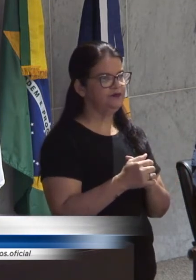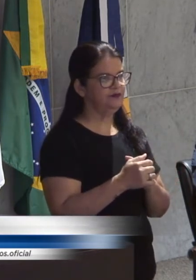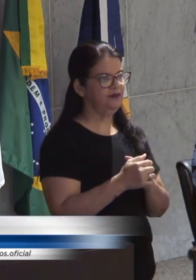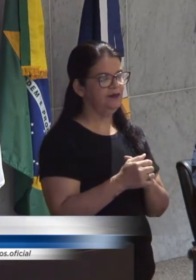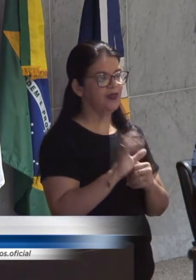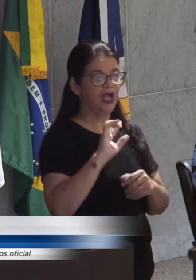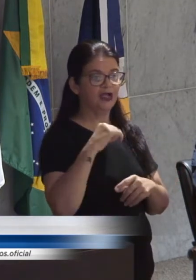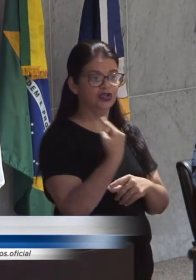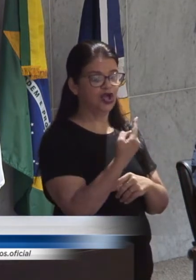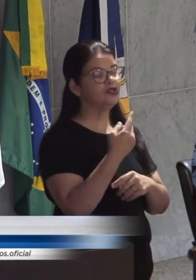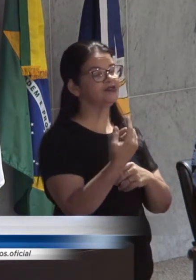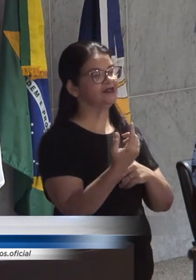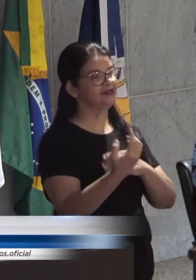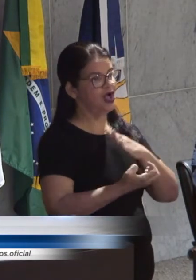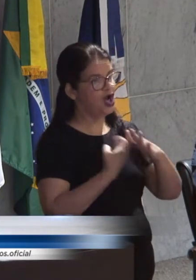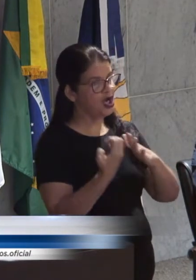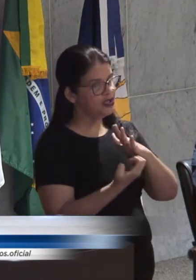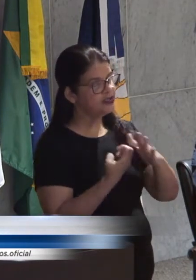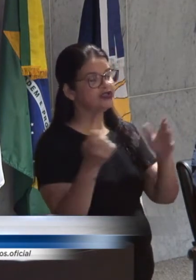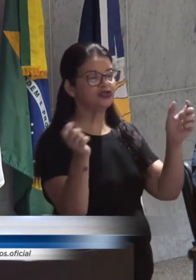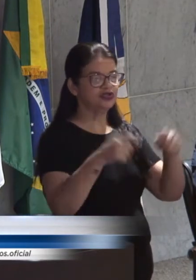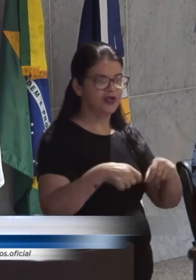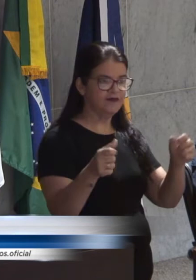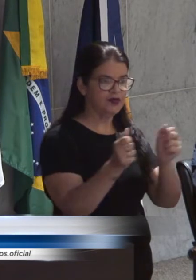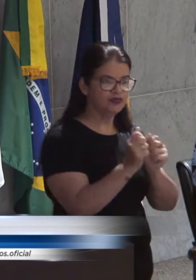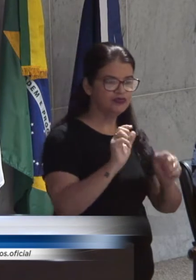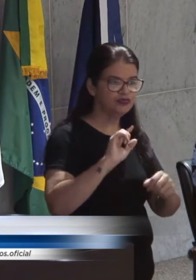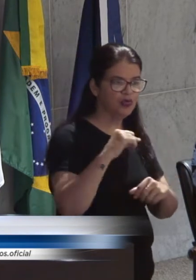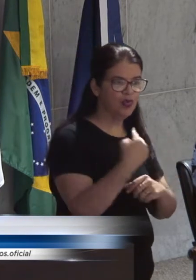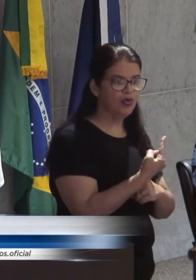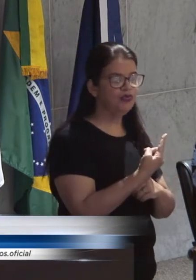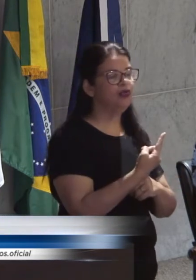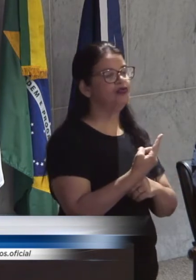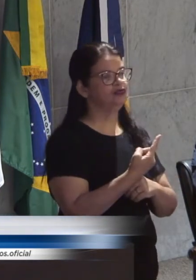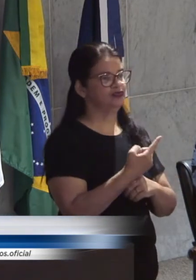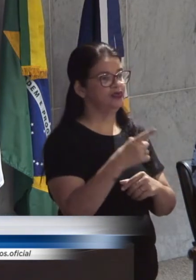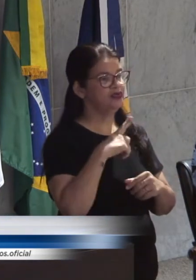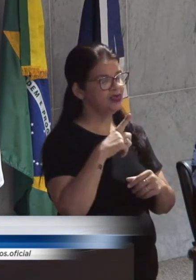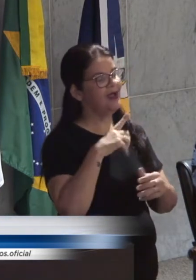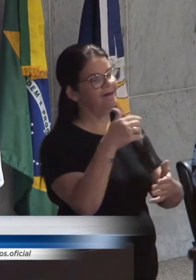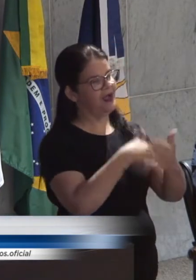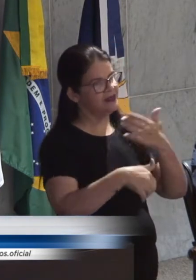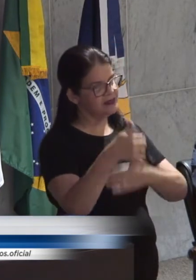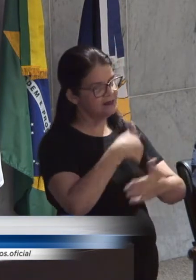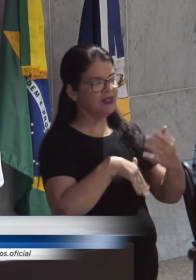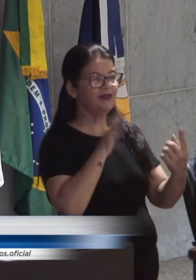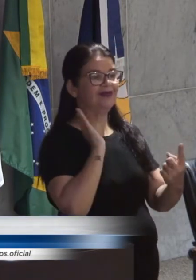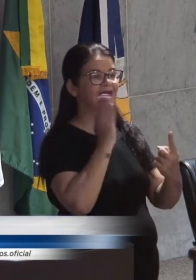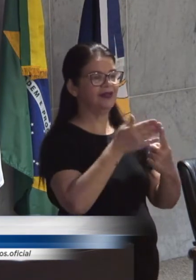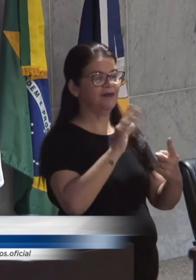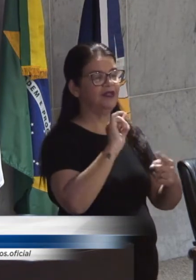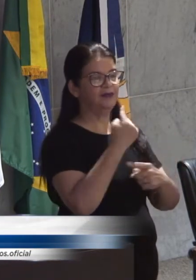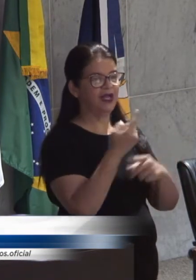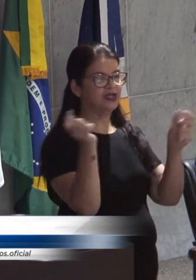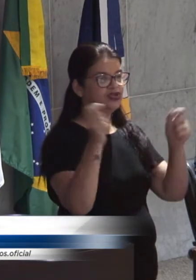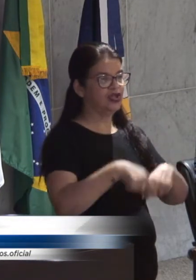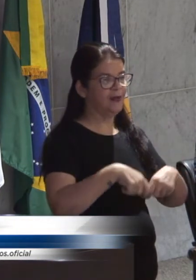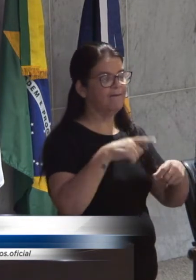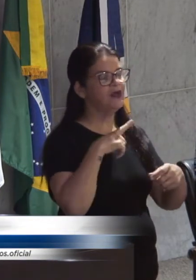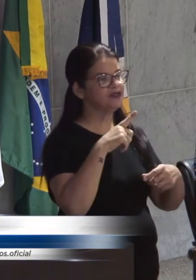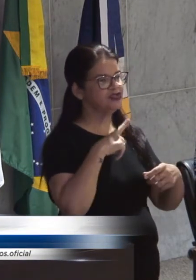as nossas organizações deverão, junto conosco, estar participando diretamente para que a gente possa